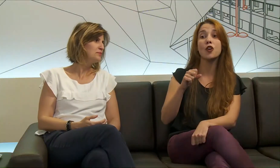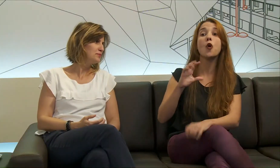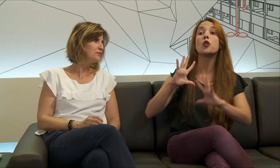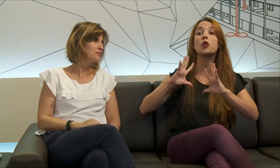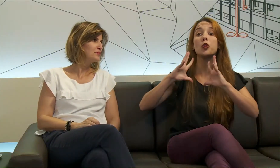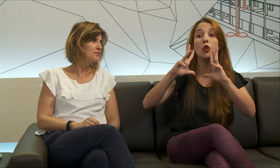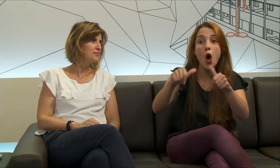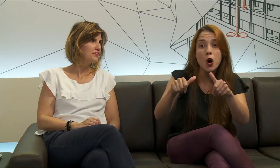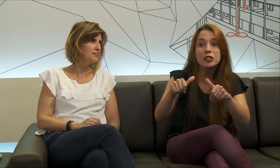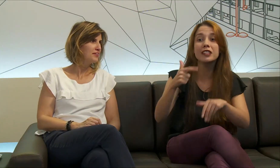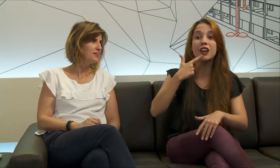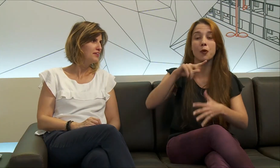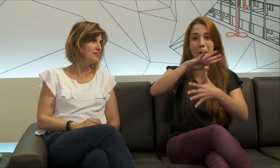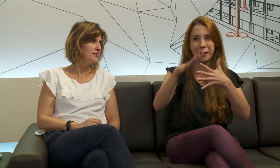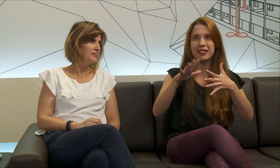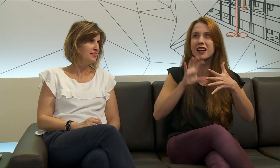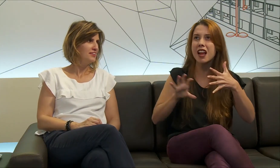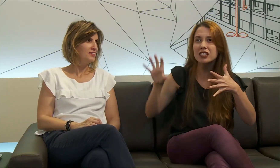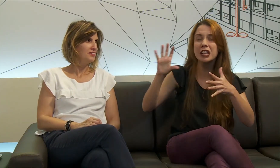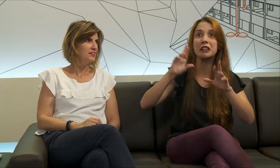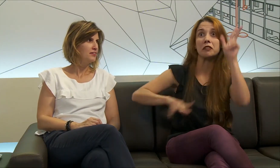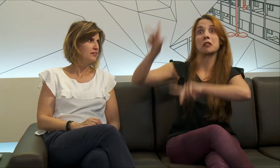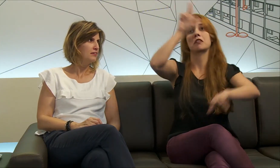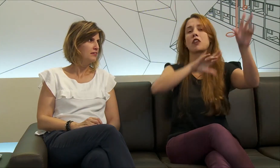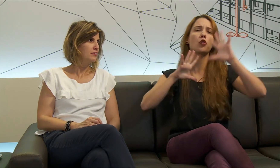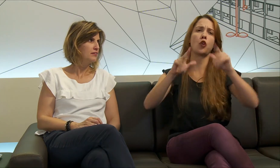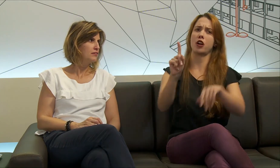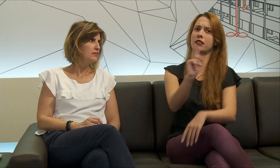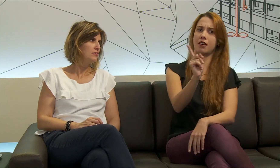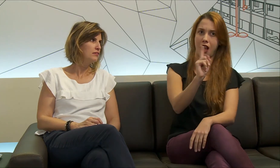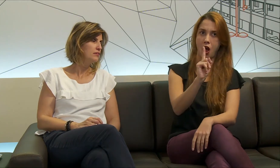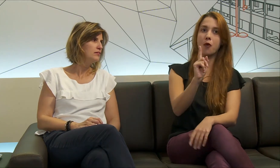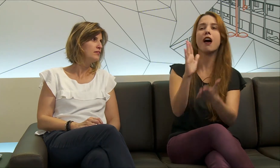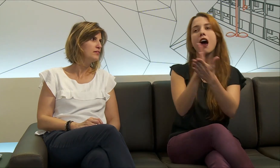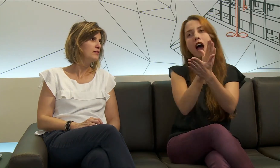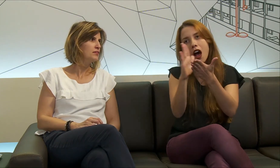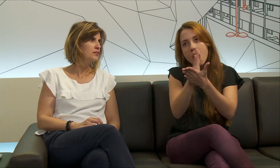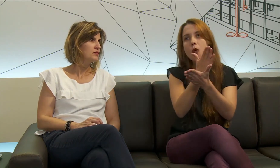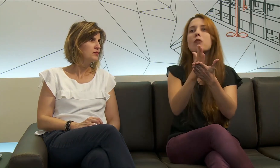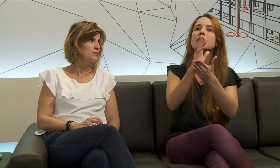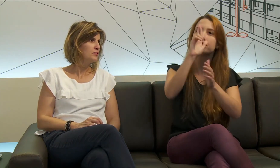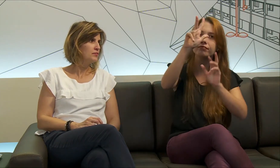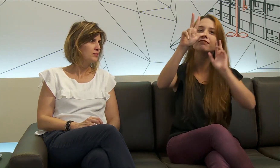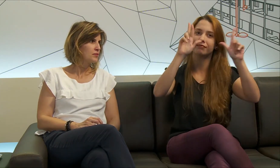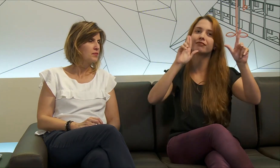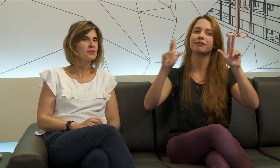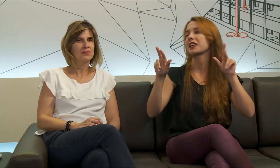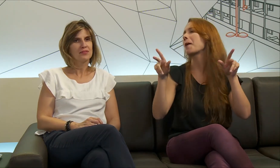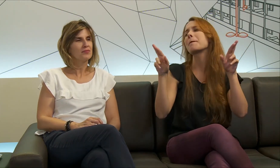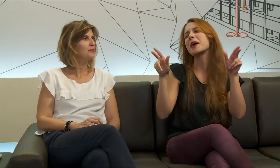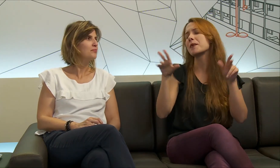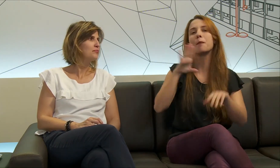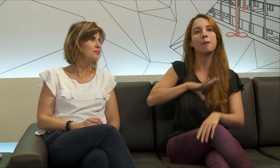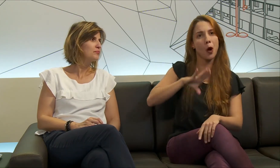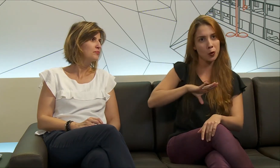Sim, existe, porque... Na verdade, é porque existem algumas diferenças, assim como se encontra no português,